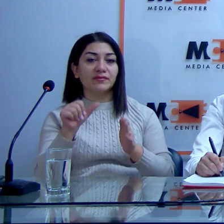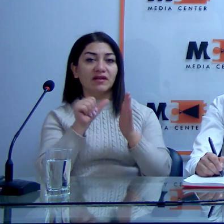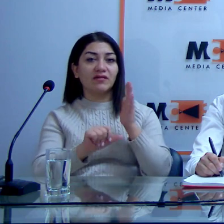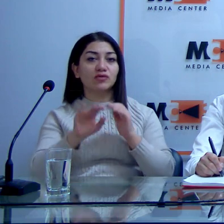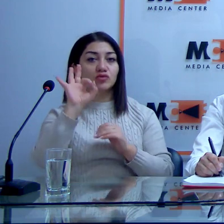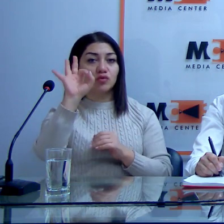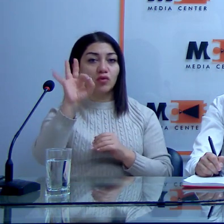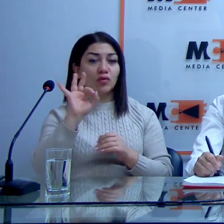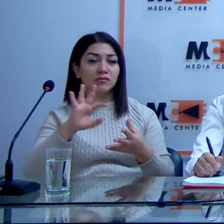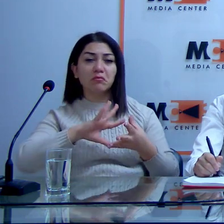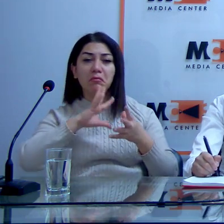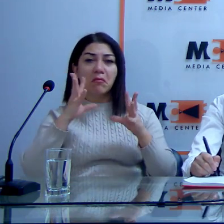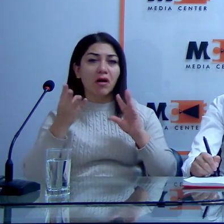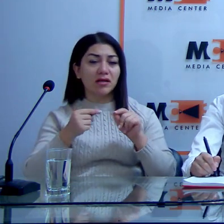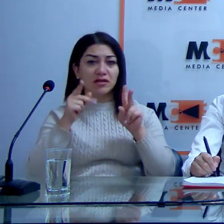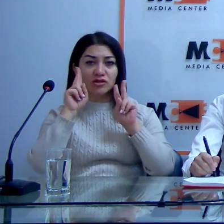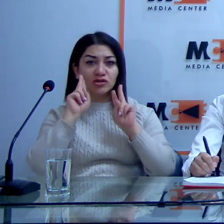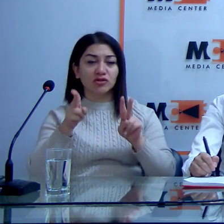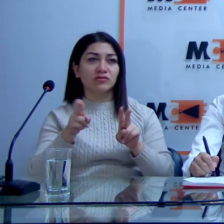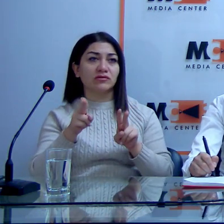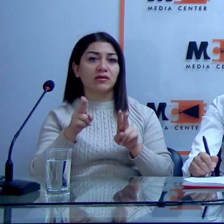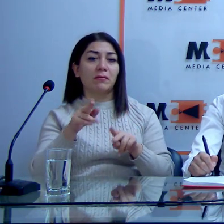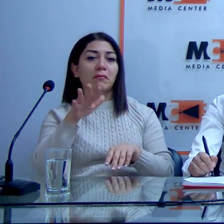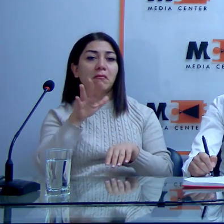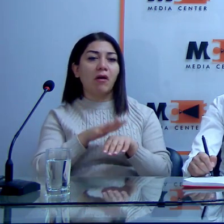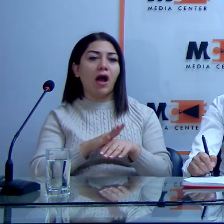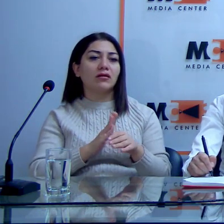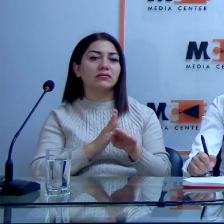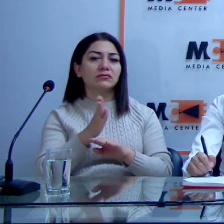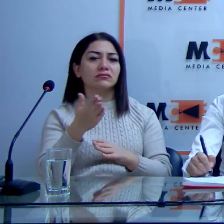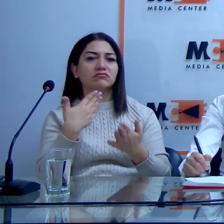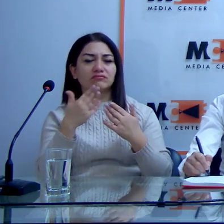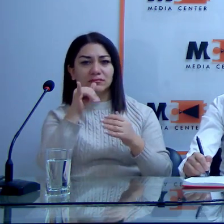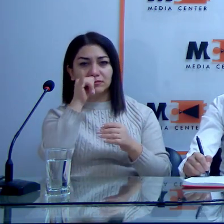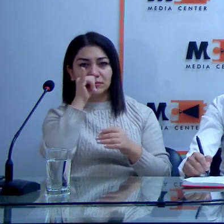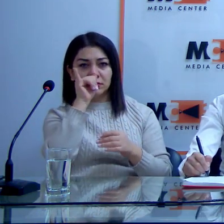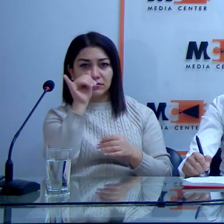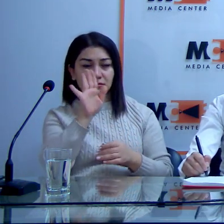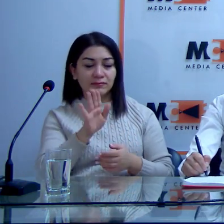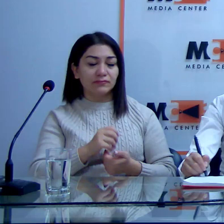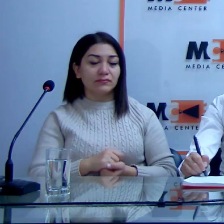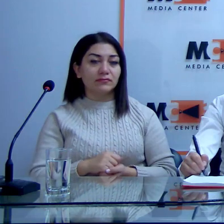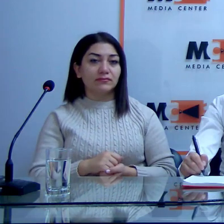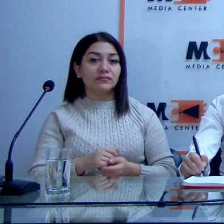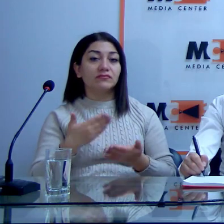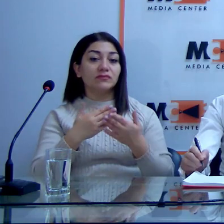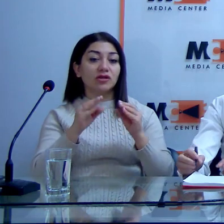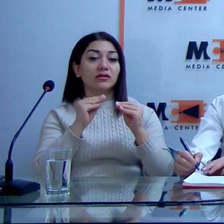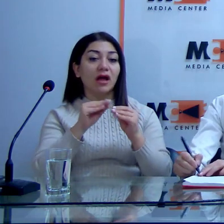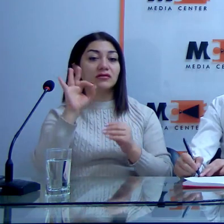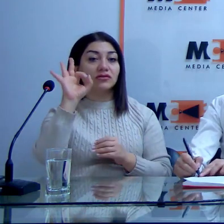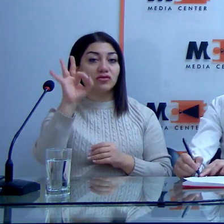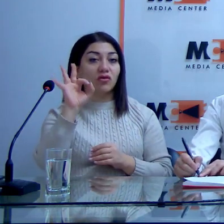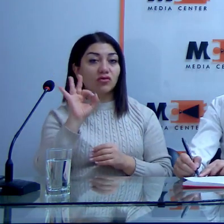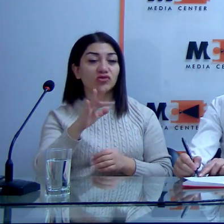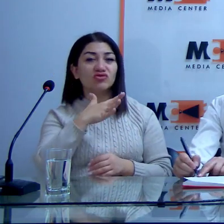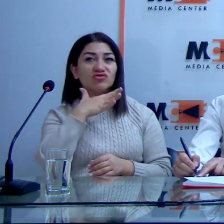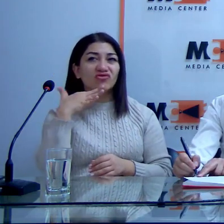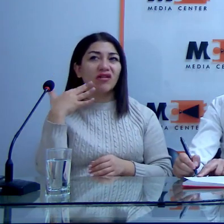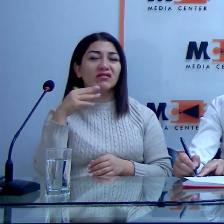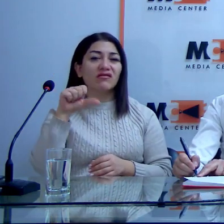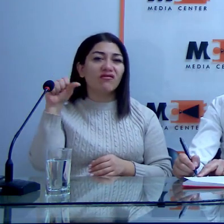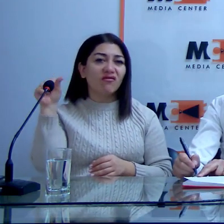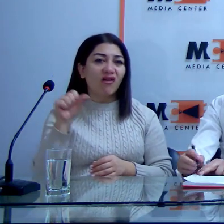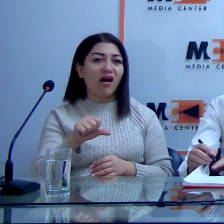60%-ի մոտ ընդհանրապես բացակայում են այդ հմտությունները խուլ անձանց։ Եվ մոտ 10%-ն էլ շատ վատ կամ